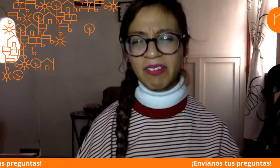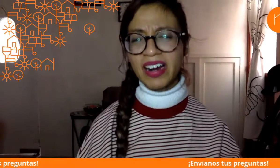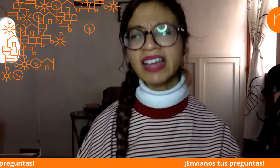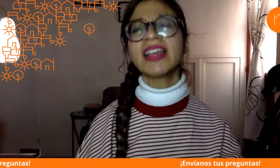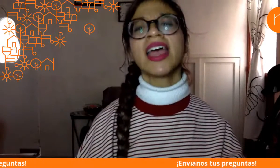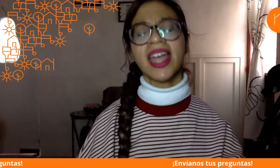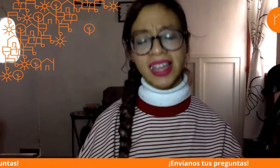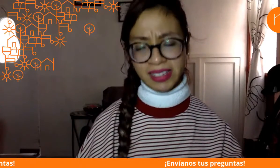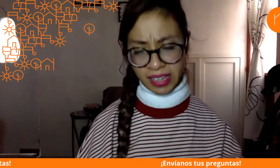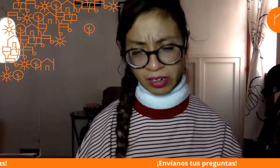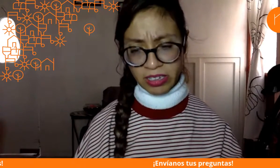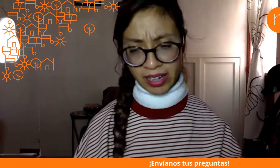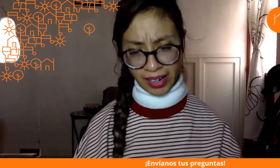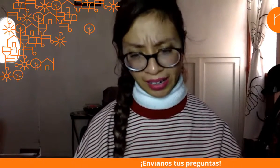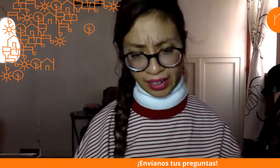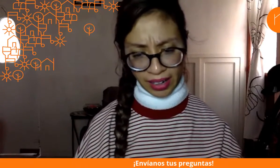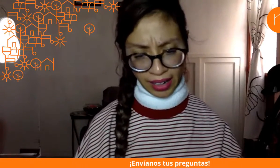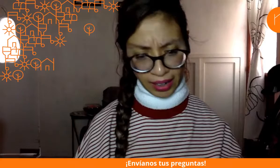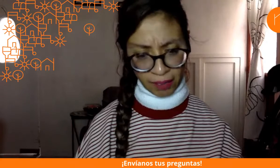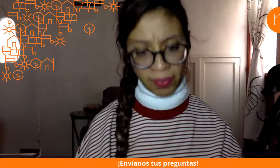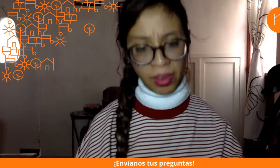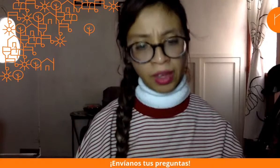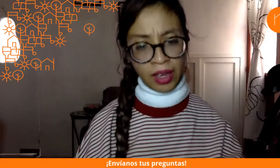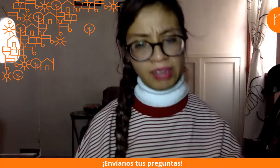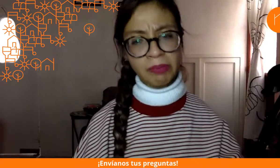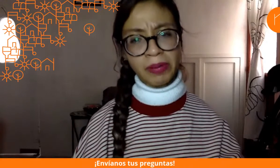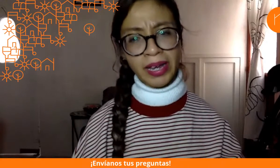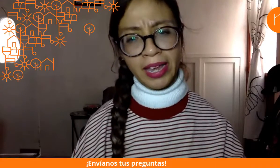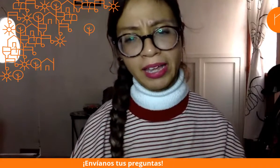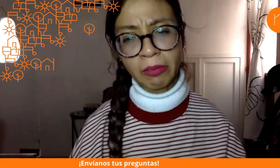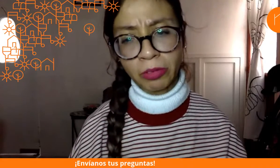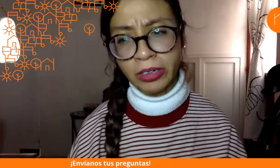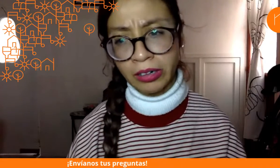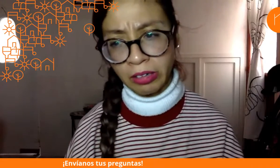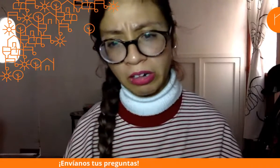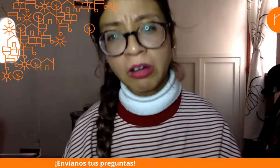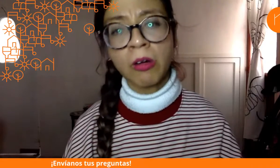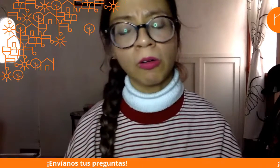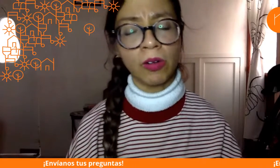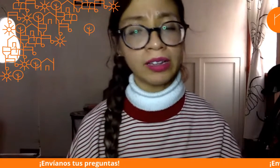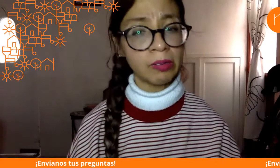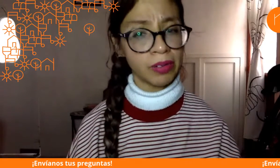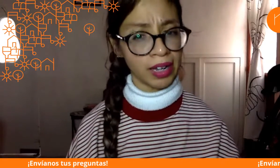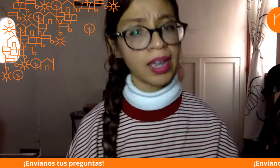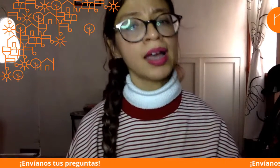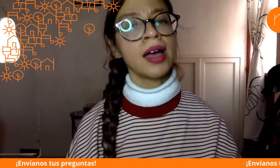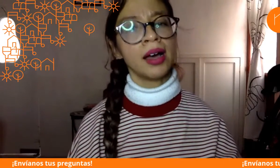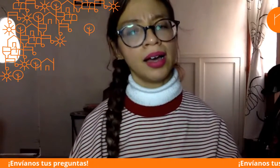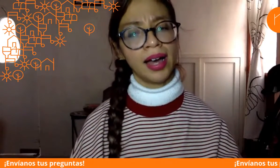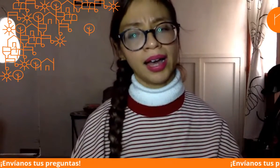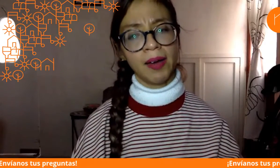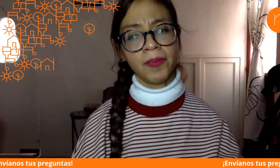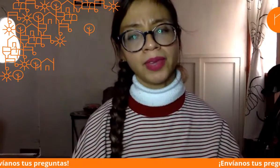cámaras e hicieron llegar esta pequeña demostración o esta pequeña